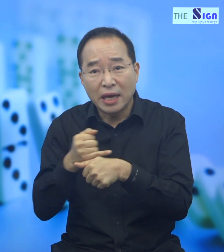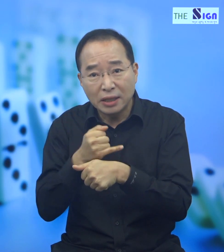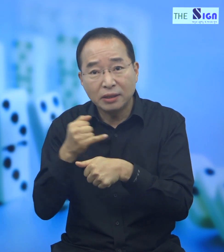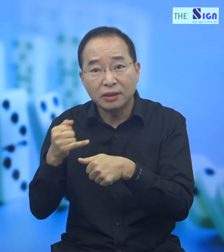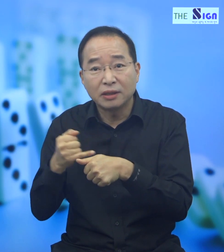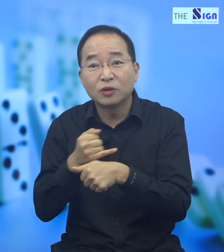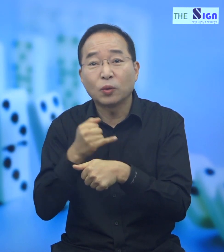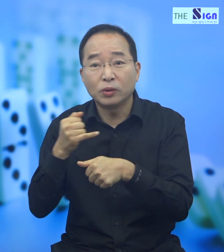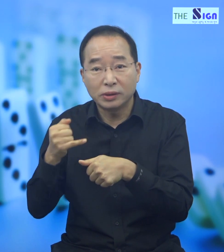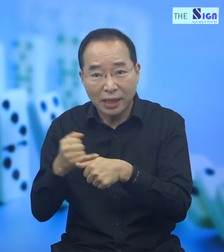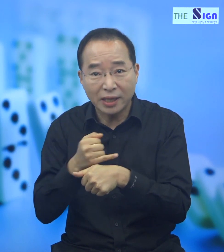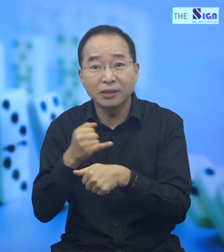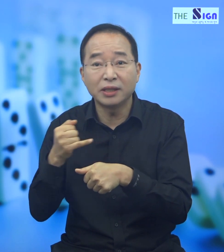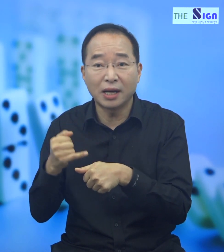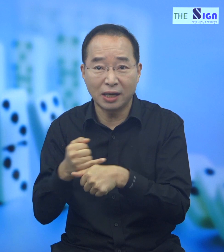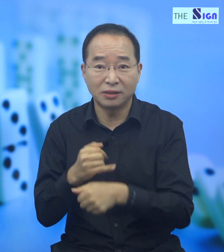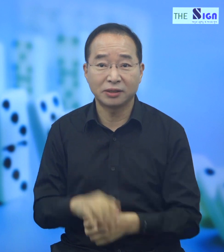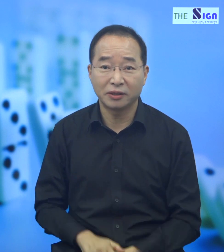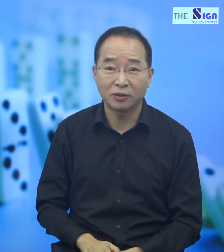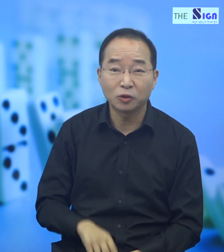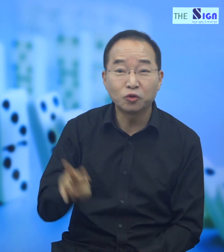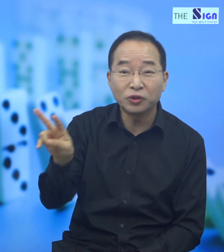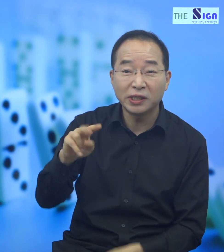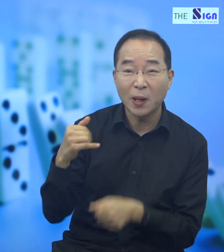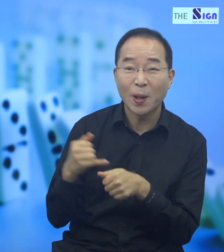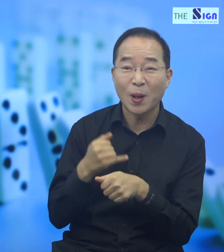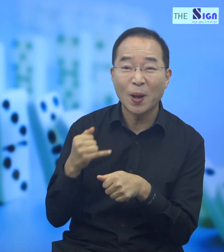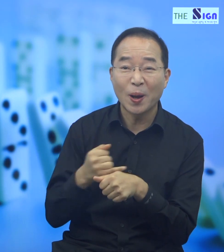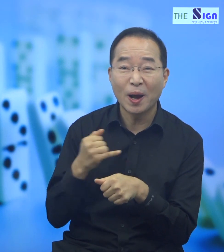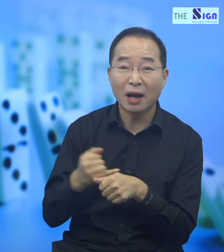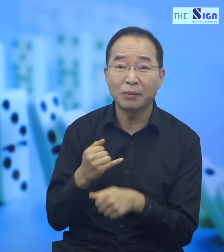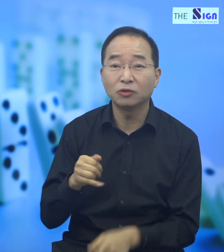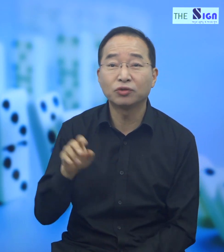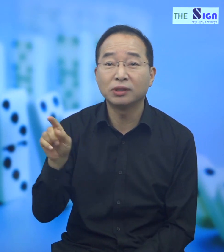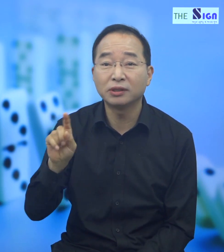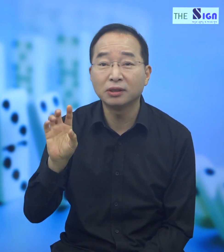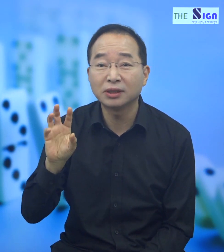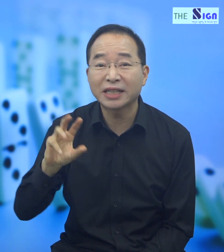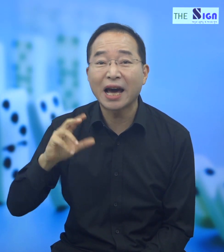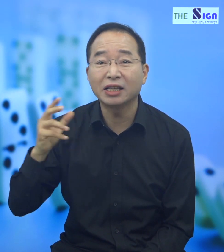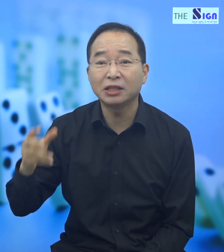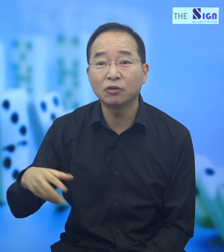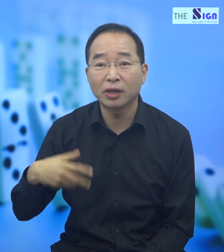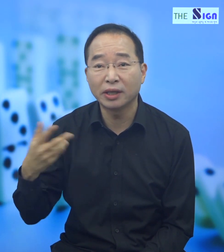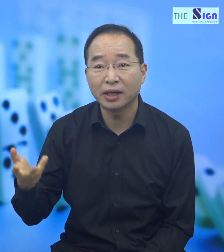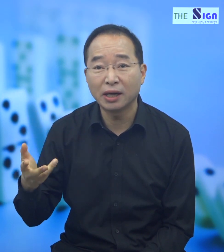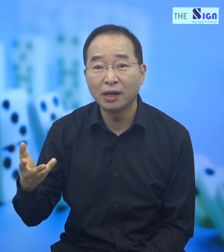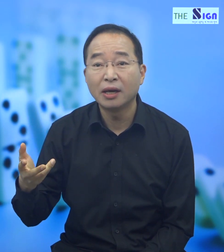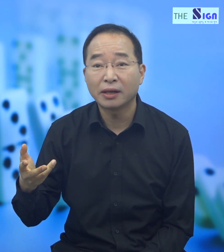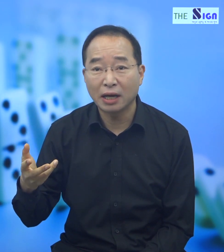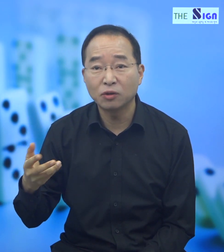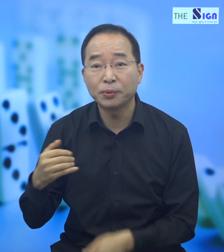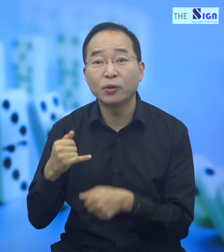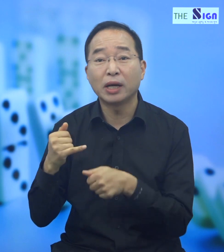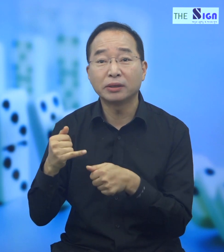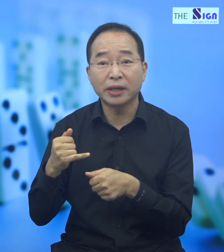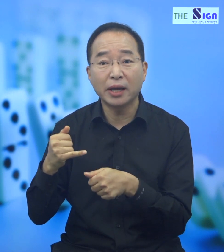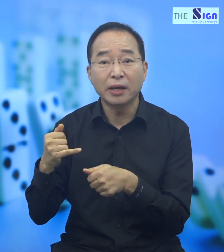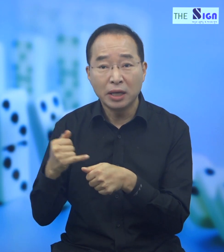애인 또는 사귄다라는 뜻이에요. 그래서 둘이 하면 두기는 사귀는 관계야 라고 표현할 때 이